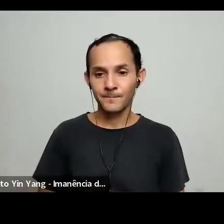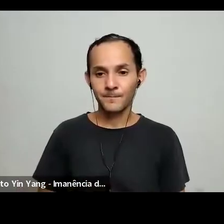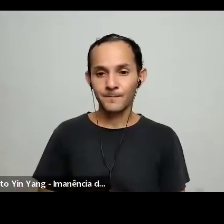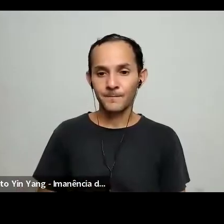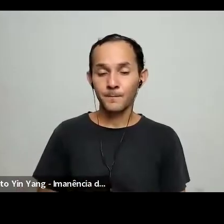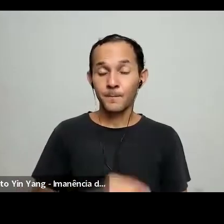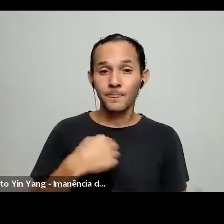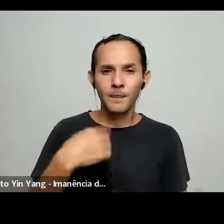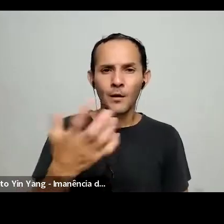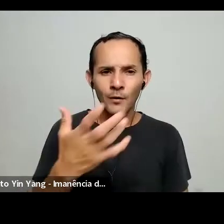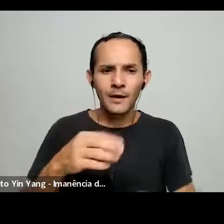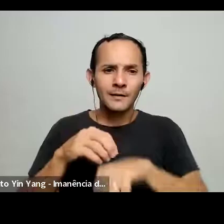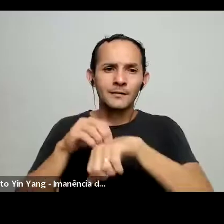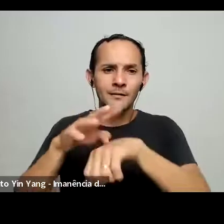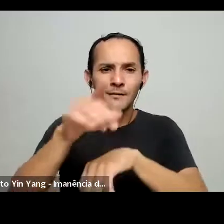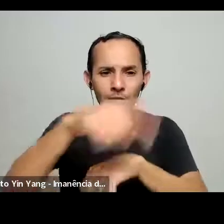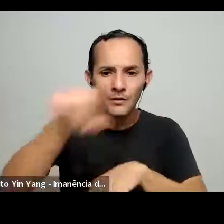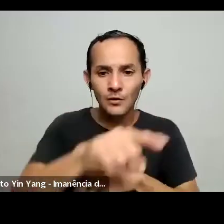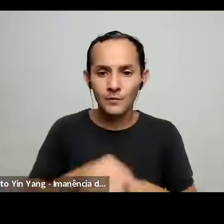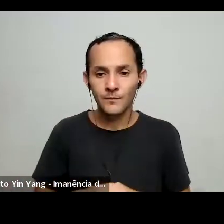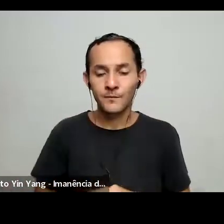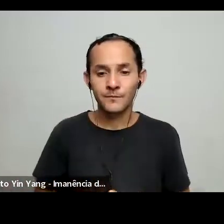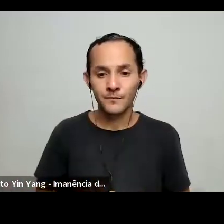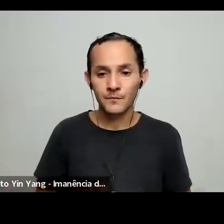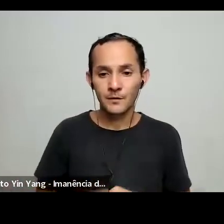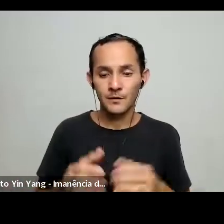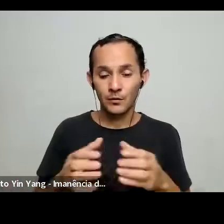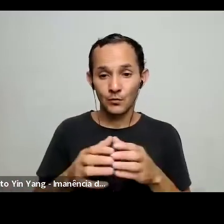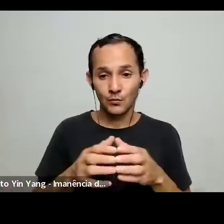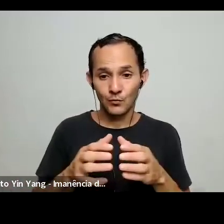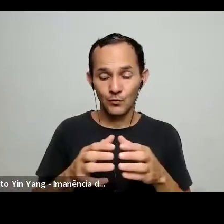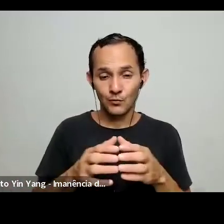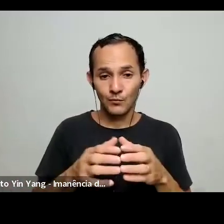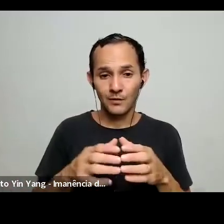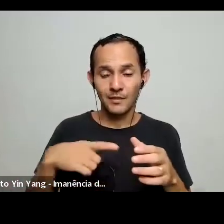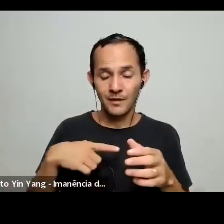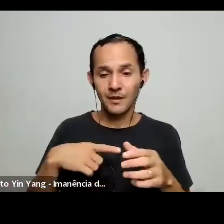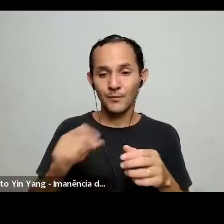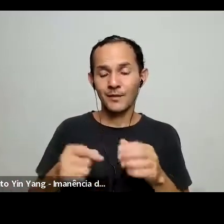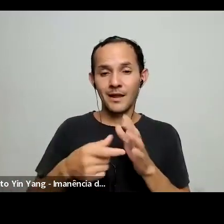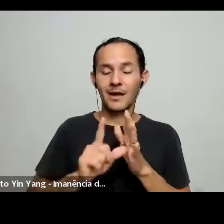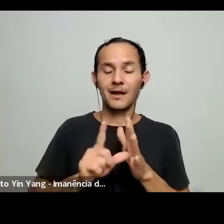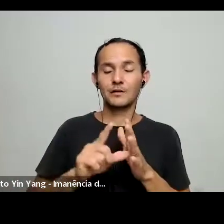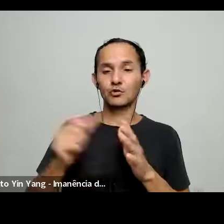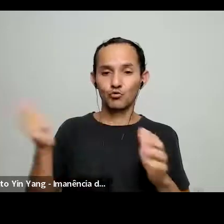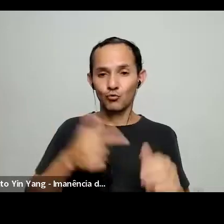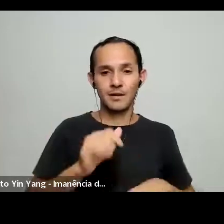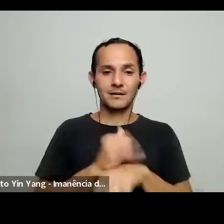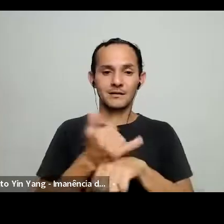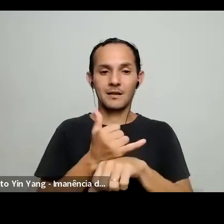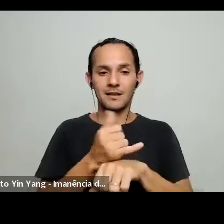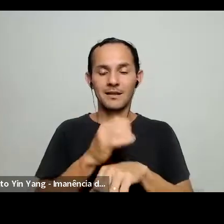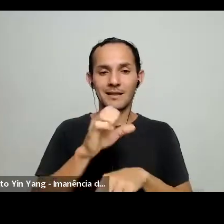O que eu gostaria de trazer é que a PNPIC, ela existe muito antes da estratégia, essa estratégia